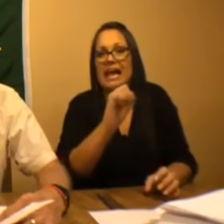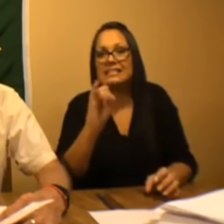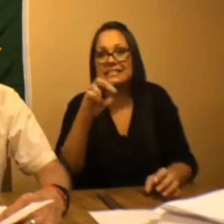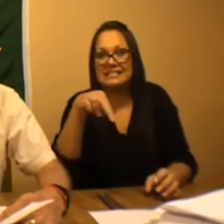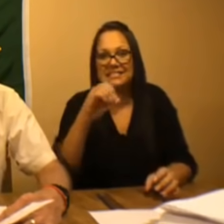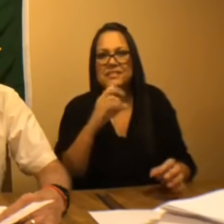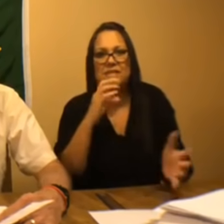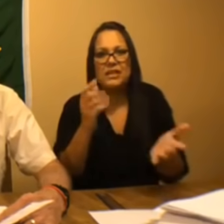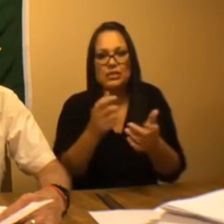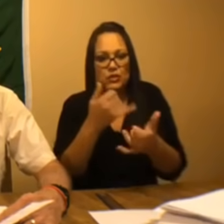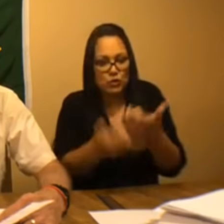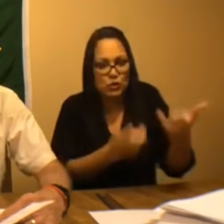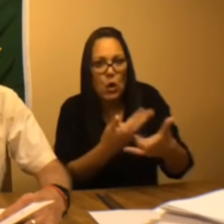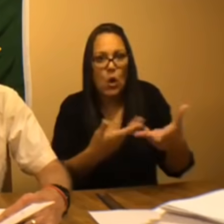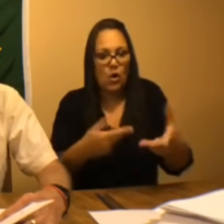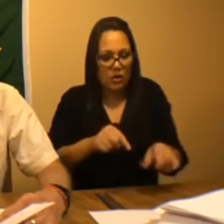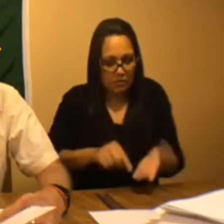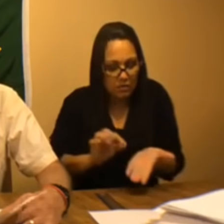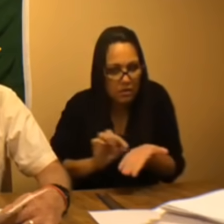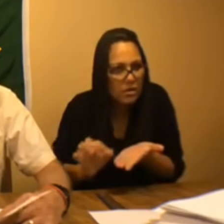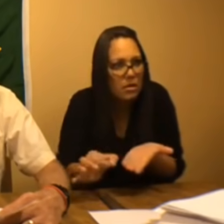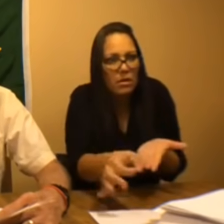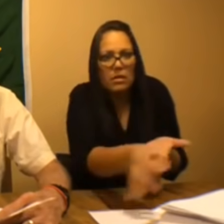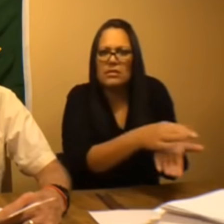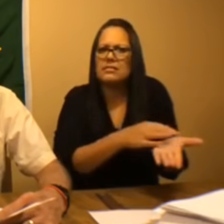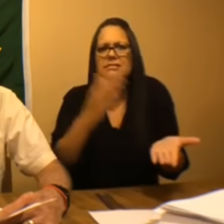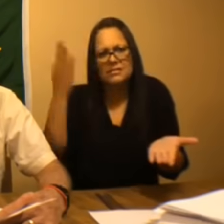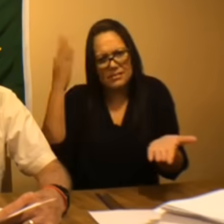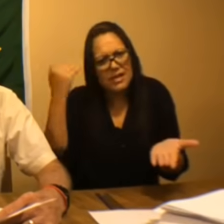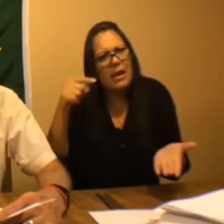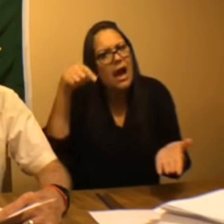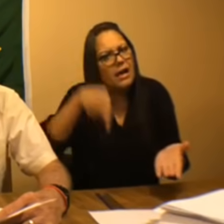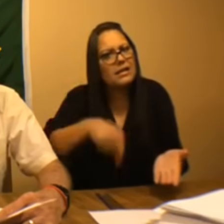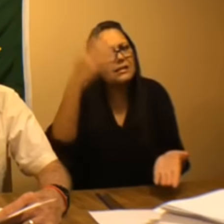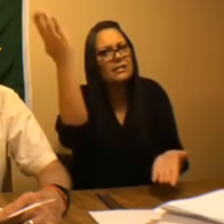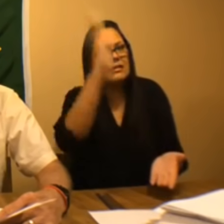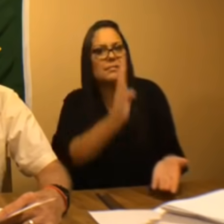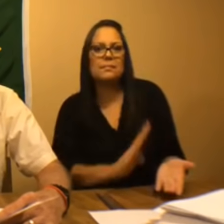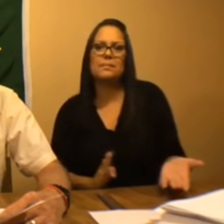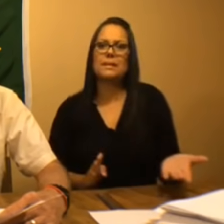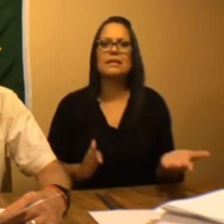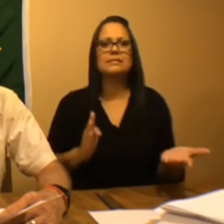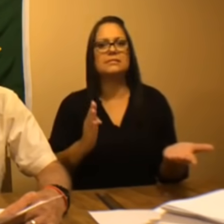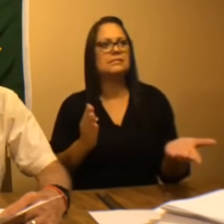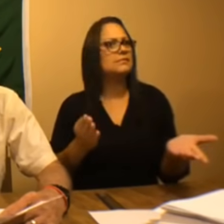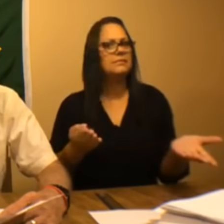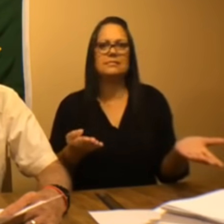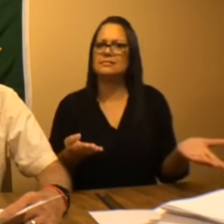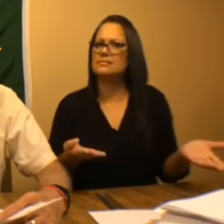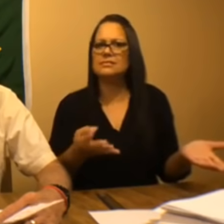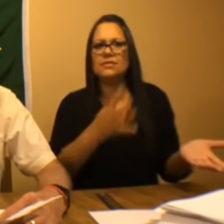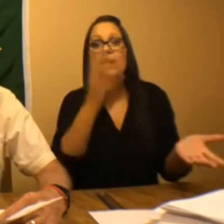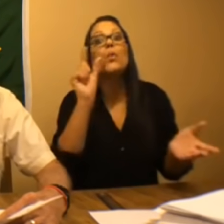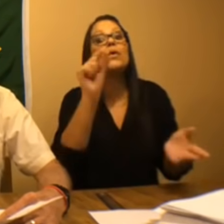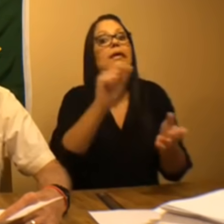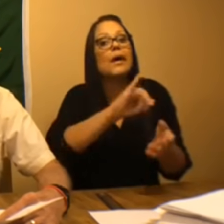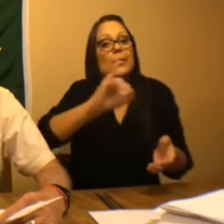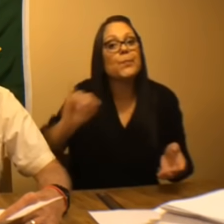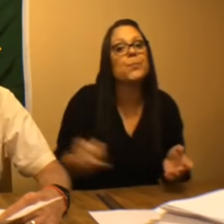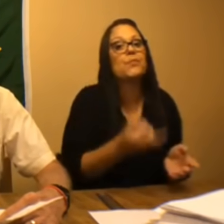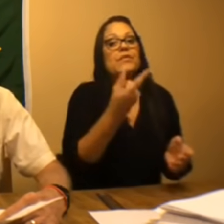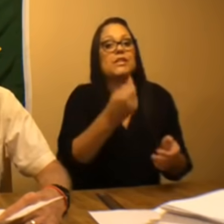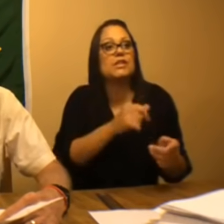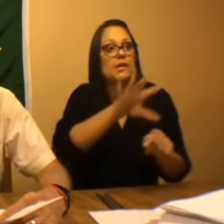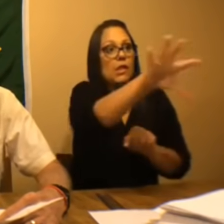cassinos do Brasil. Dá para acreditar numa mentira dessa? Nós sabemos que o cassino, aqui no Brasil, se tivesse, seria uma grande lavanderia. Serviria